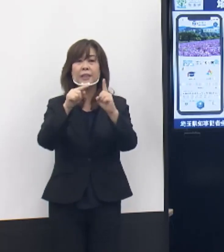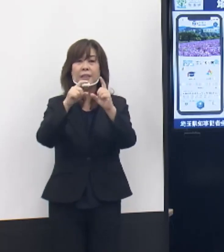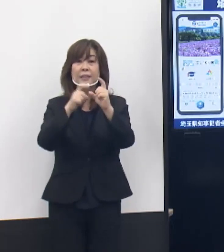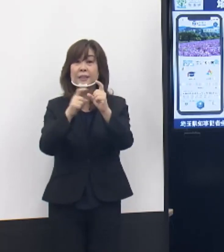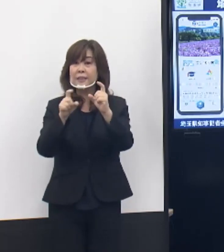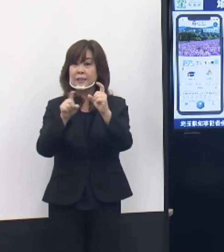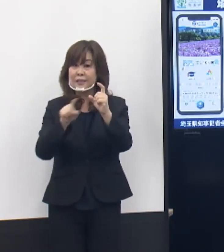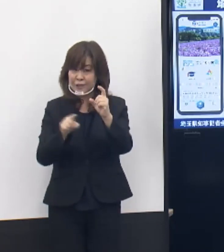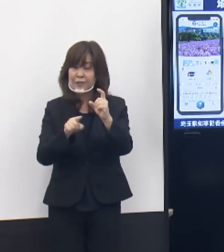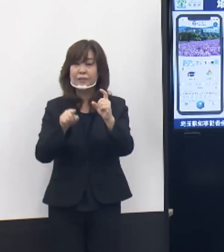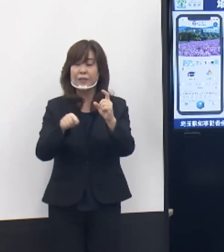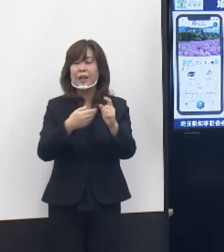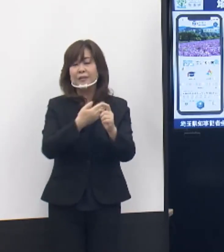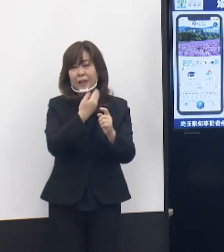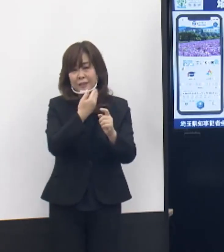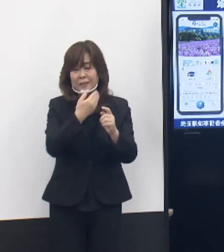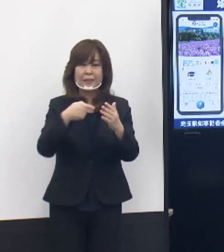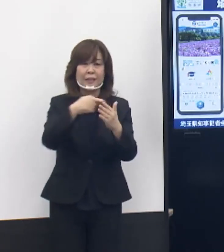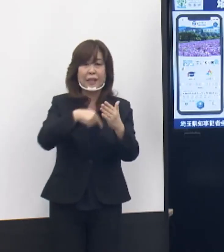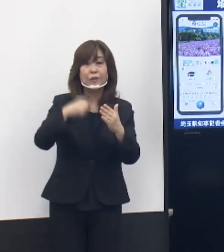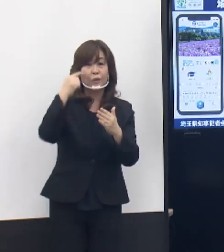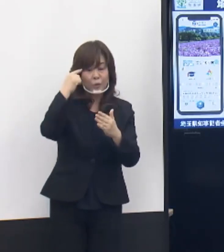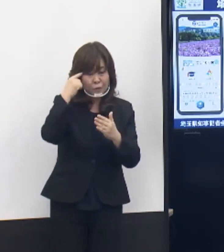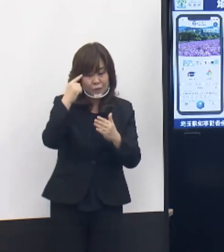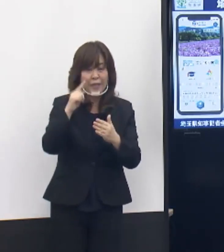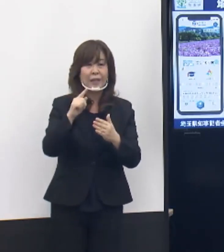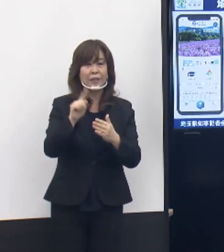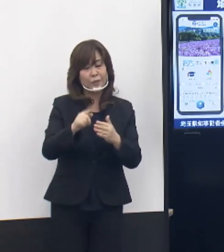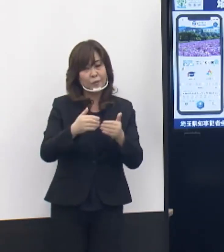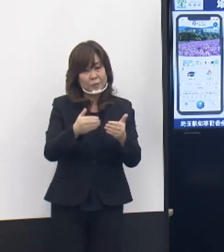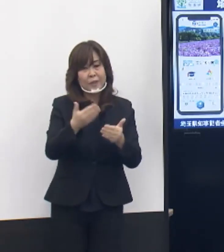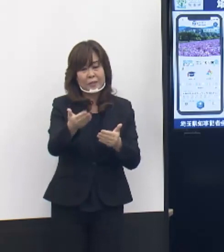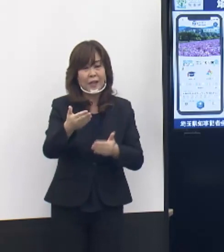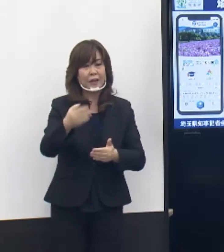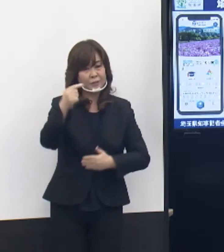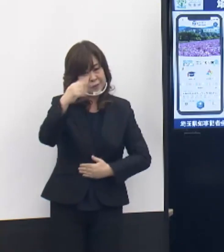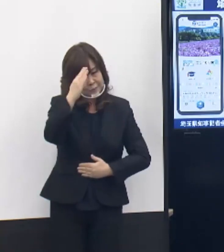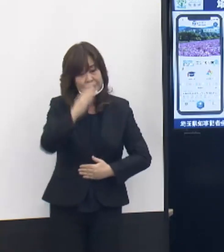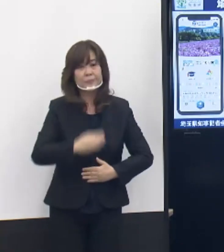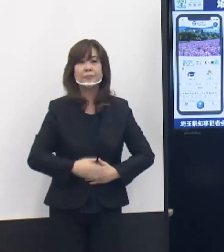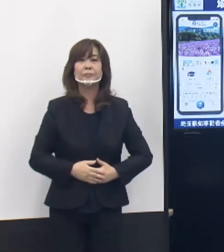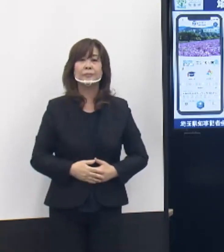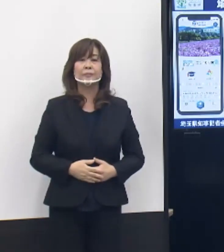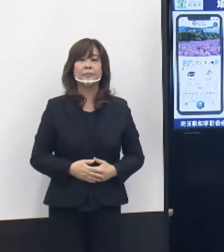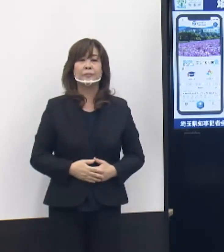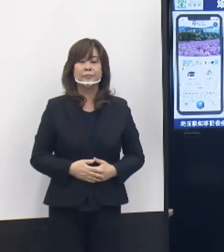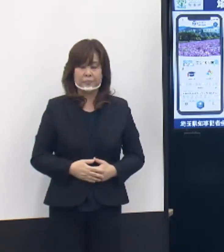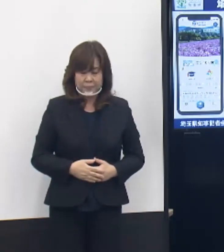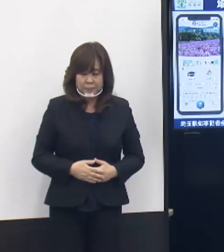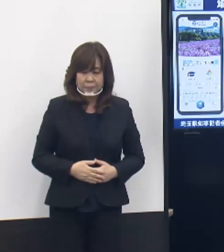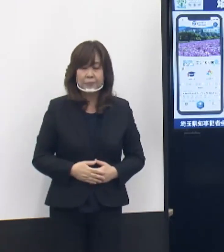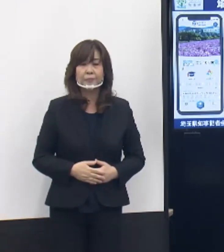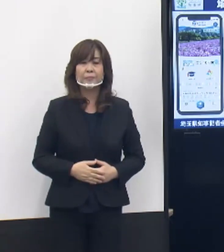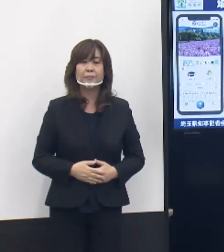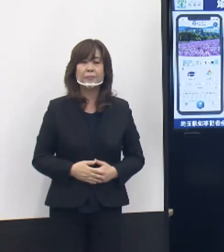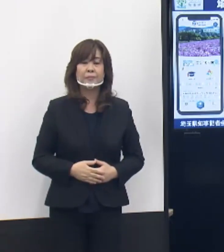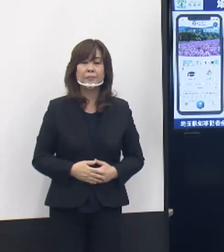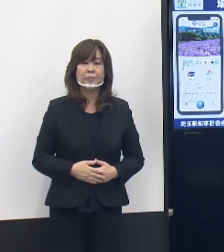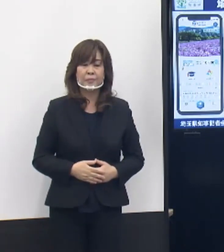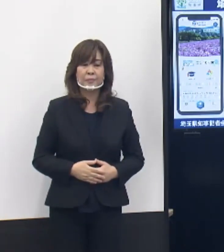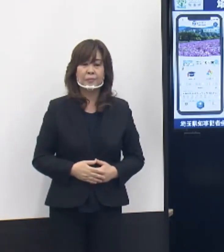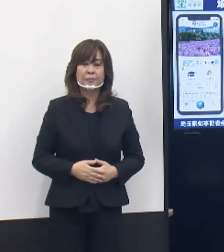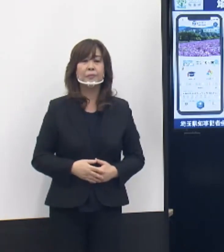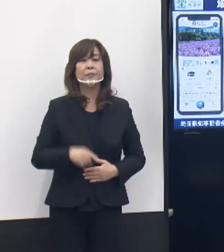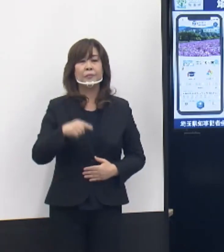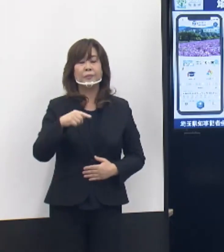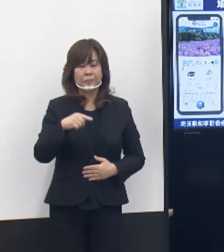個人としてちょっとどうして大事なのかというそういった思いを聞かせていただければと思います。 はい、もちろんまず、前者の SDGs がそもそも何なのかは